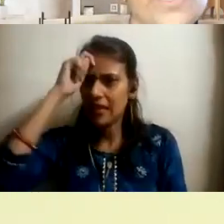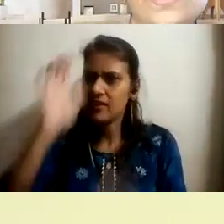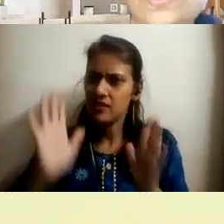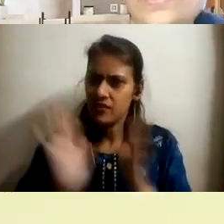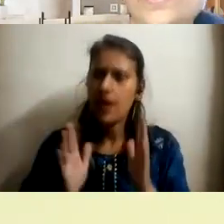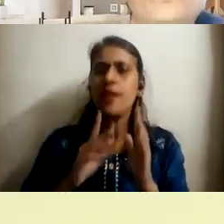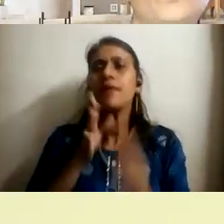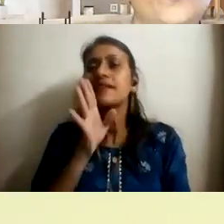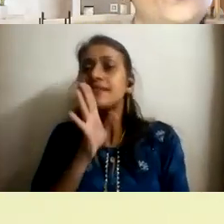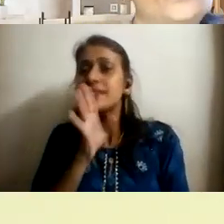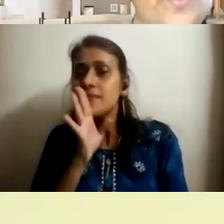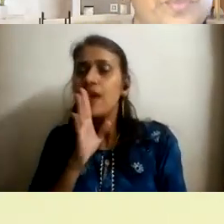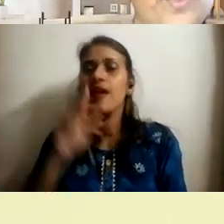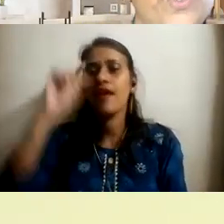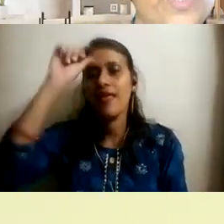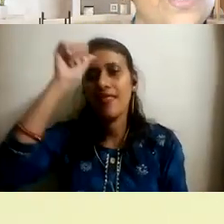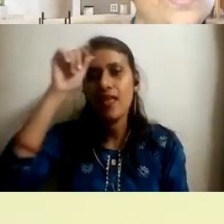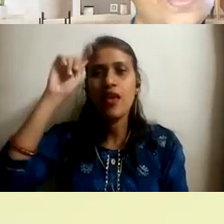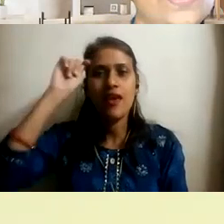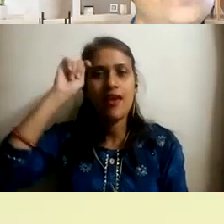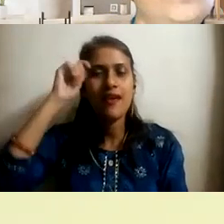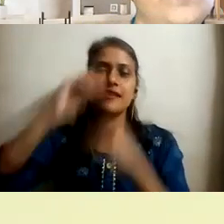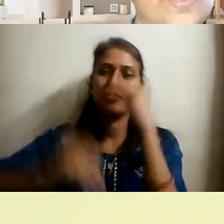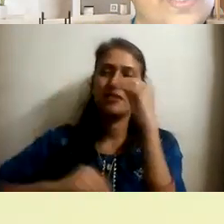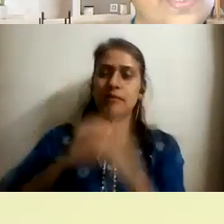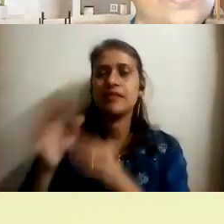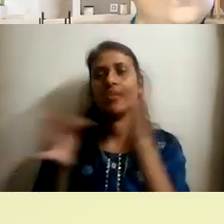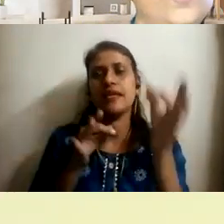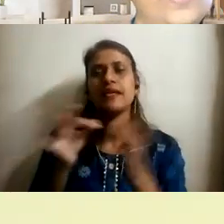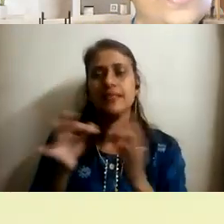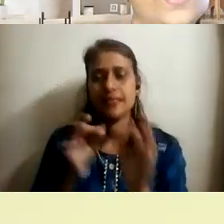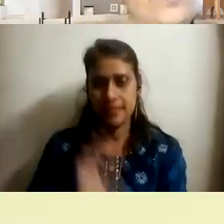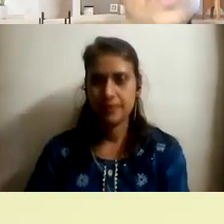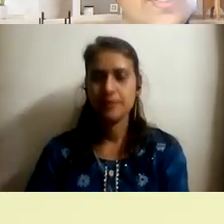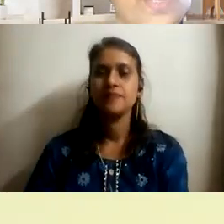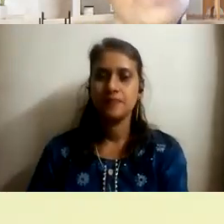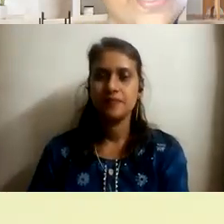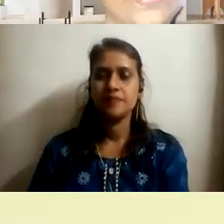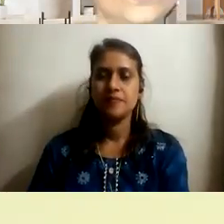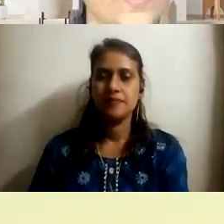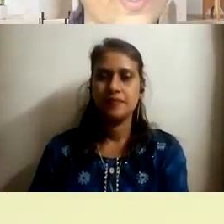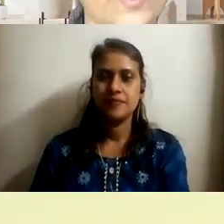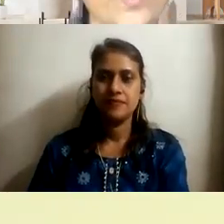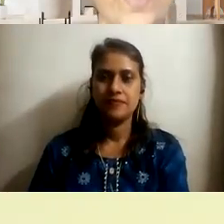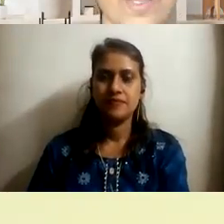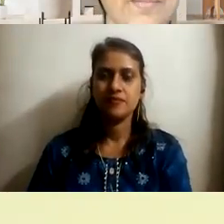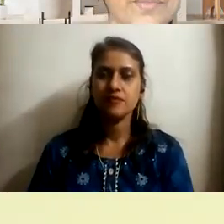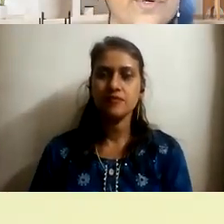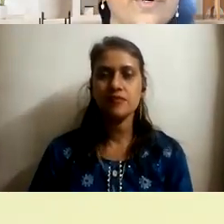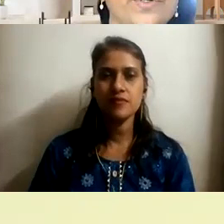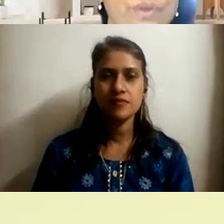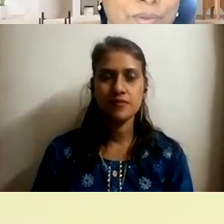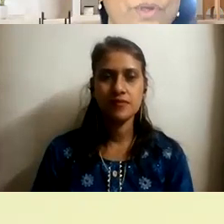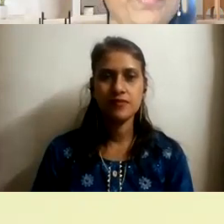उसको मिक्स करके दोनों को बोलूंगी कि कैसे हम हिंदी और अंग्रेजी को समझा पाए. तो हम